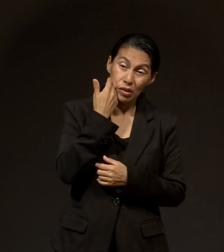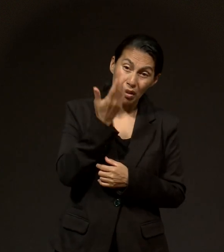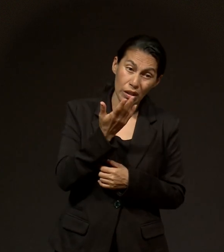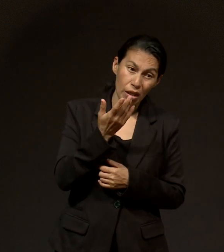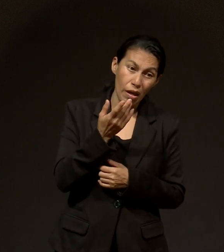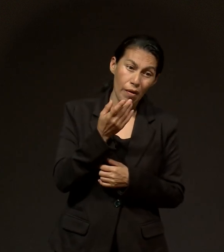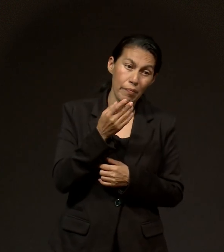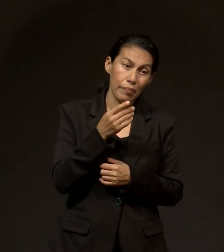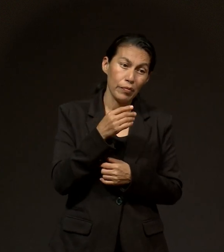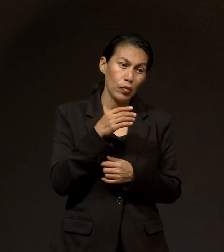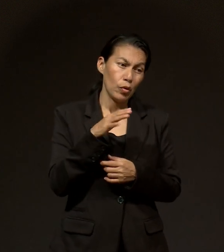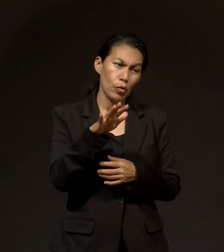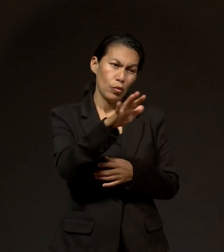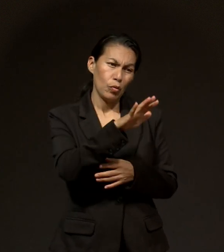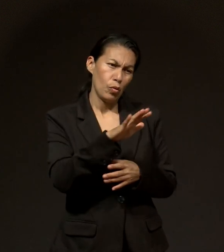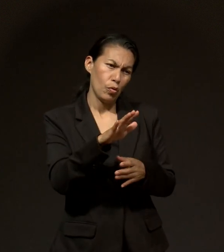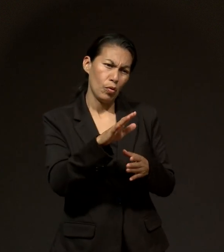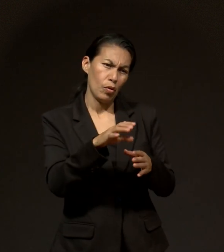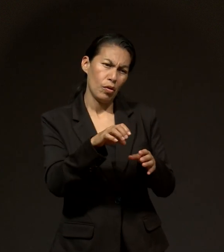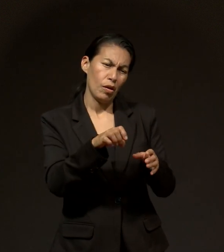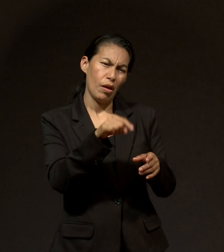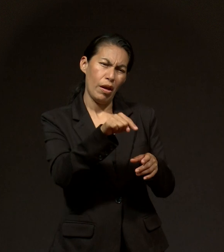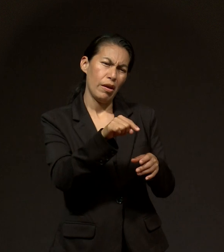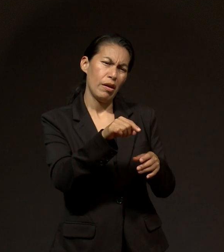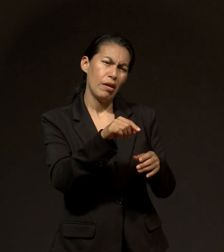internado, todo muy padre y así.